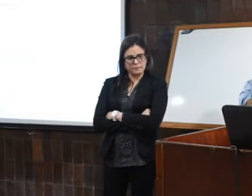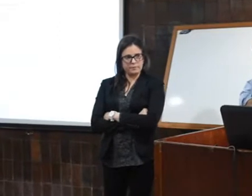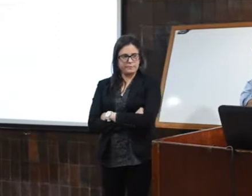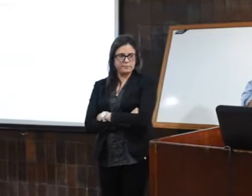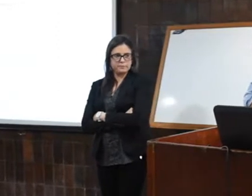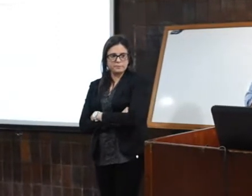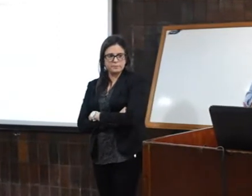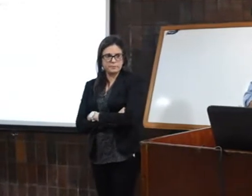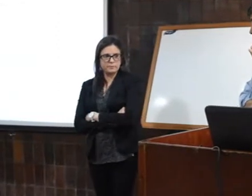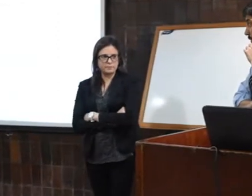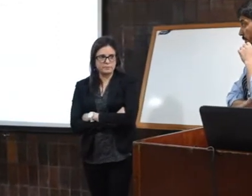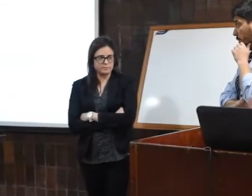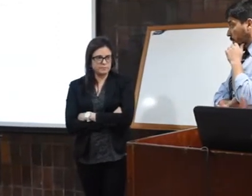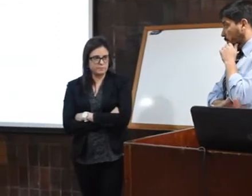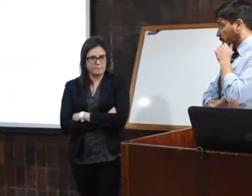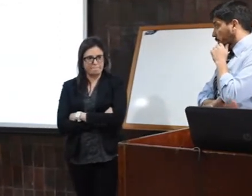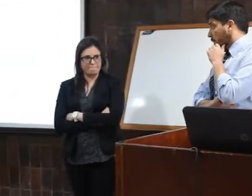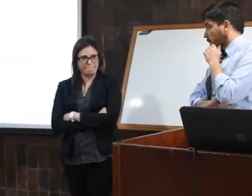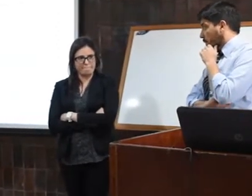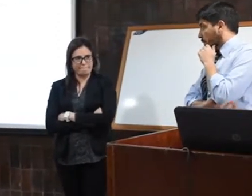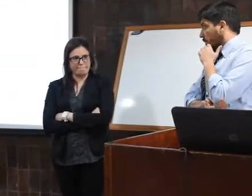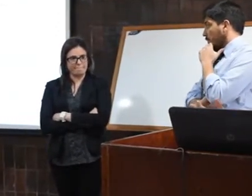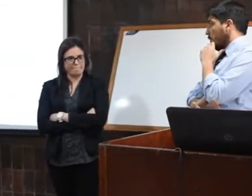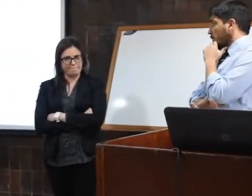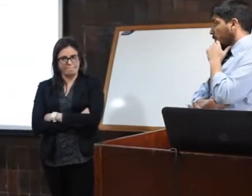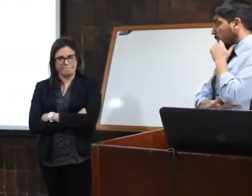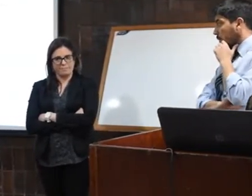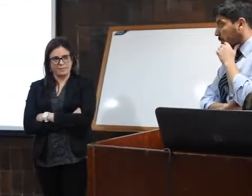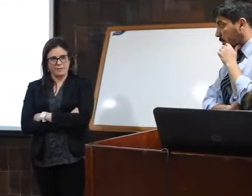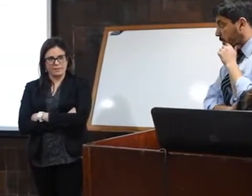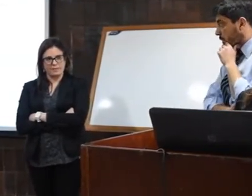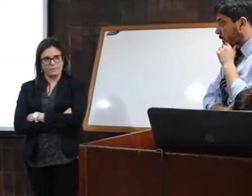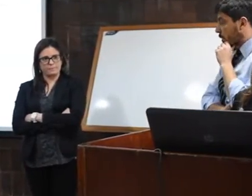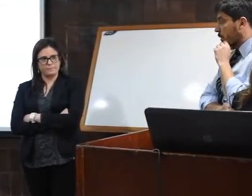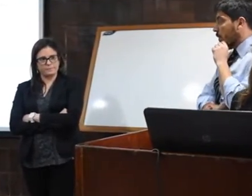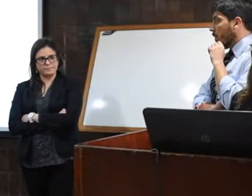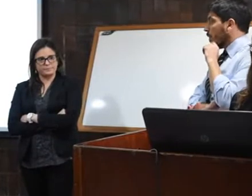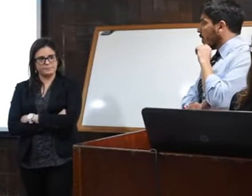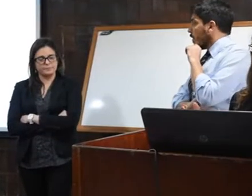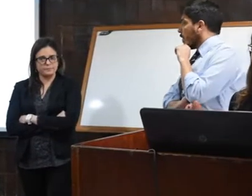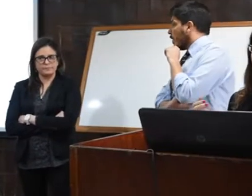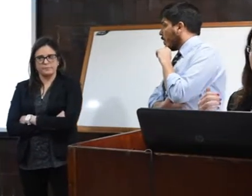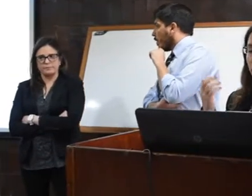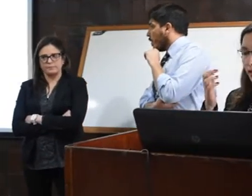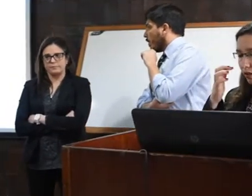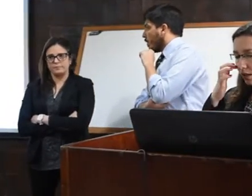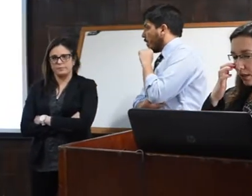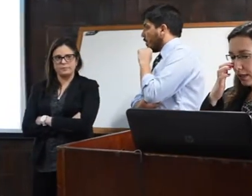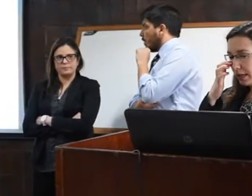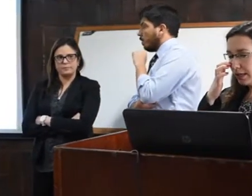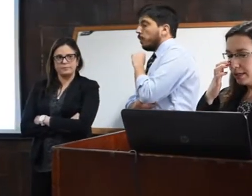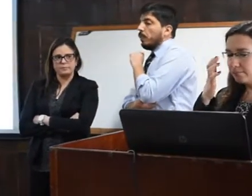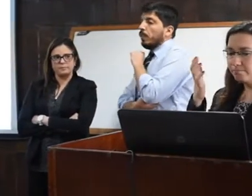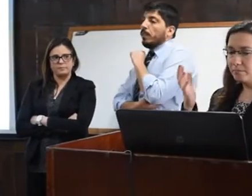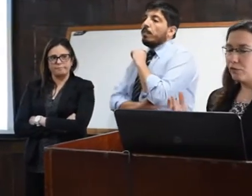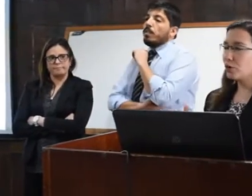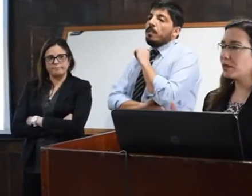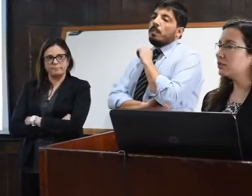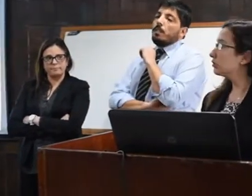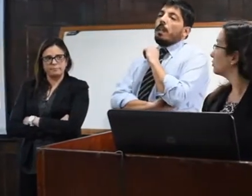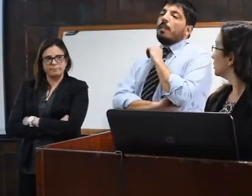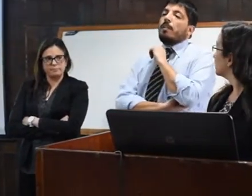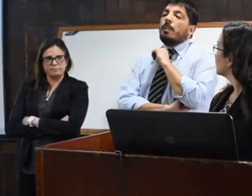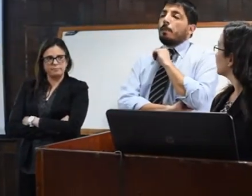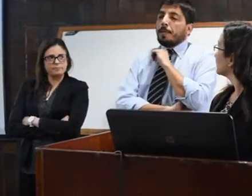puede ser en una empresa un balance que no le quieren presentar o que no quieren presentar este mi